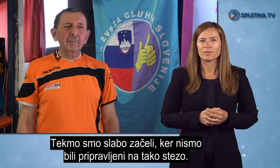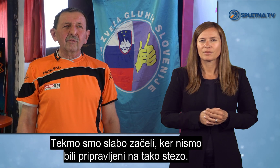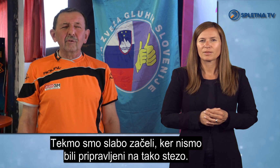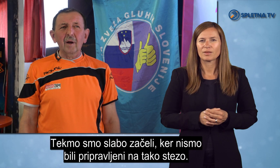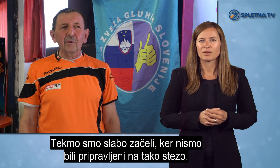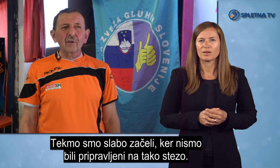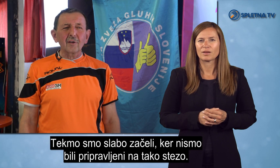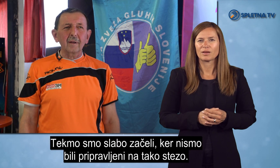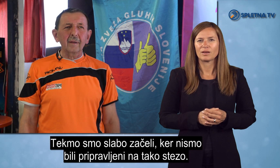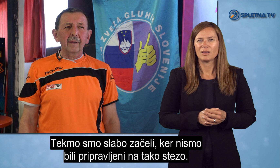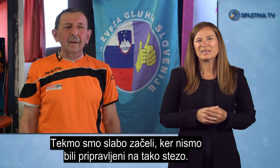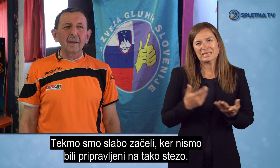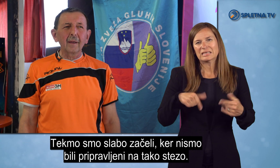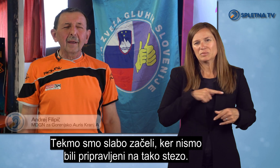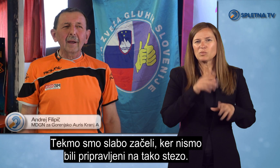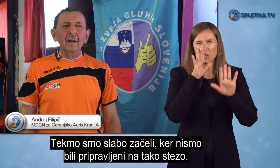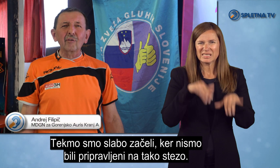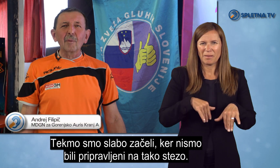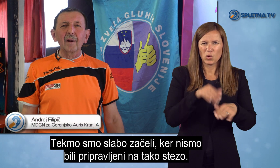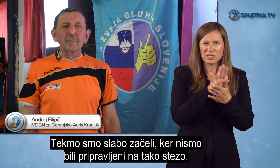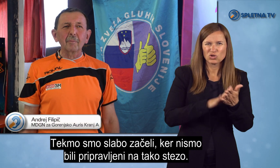Tekmo smo slabo začeli, ker nismo bili